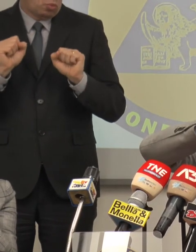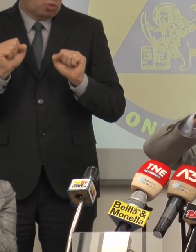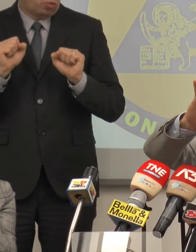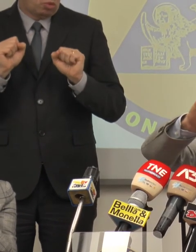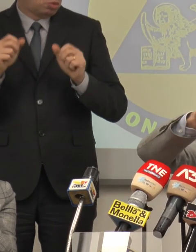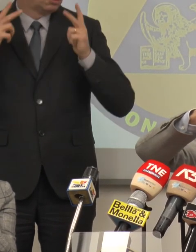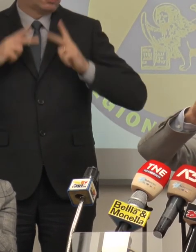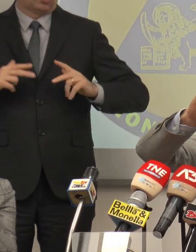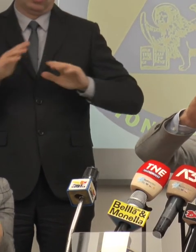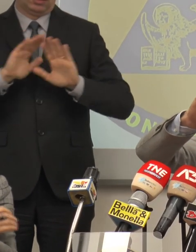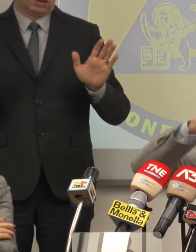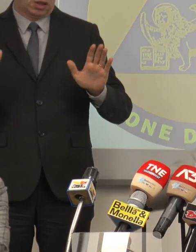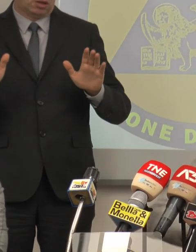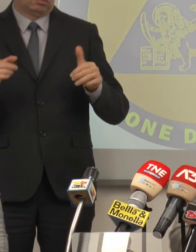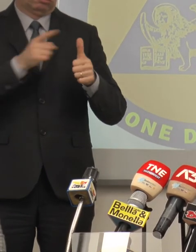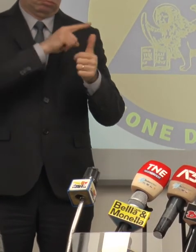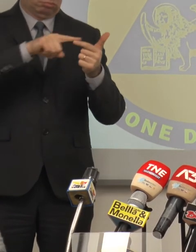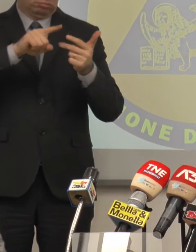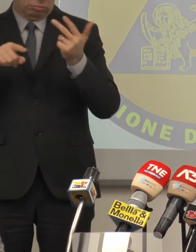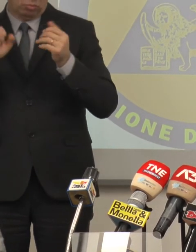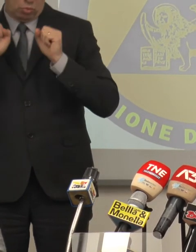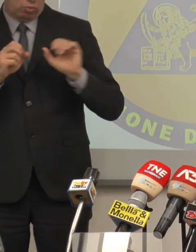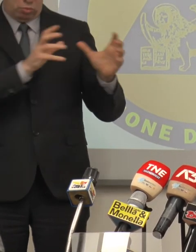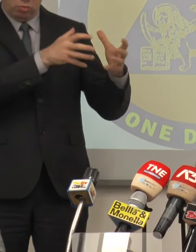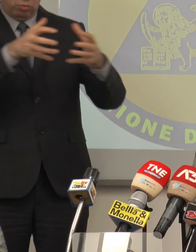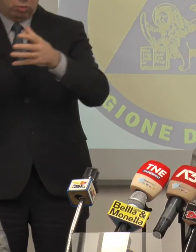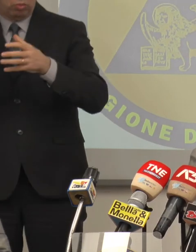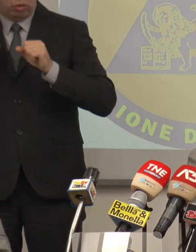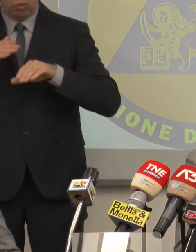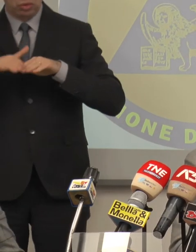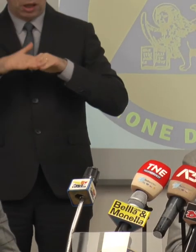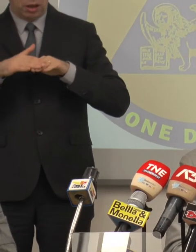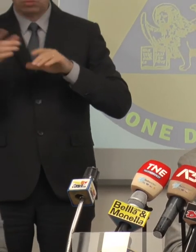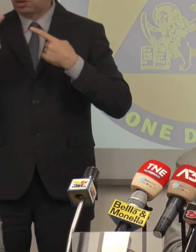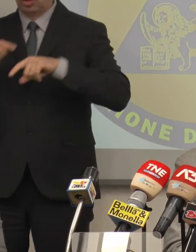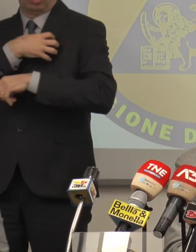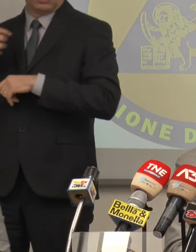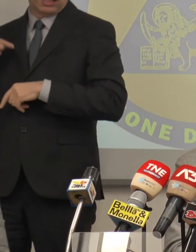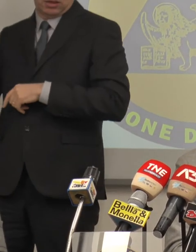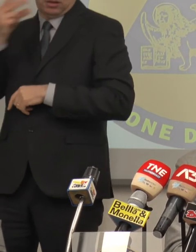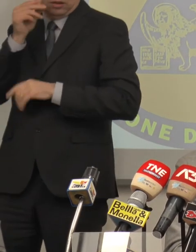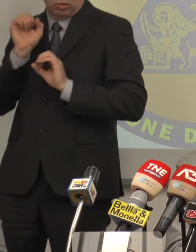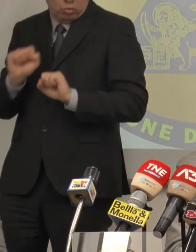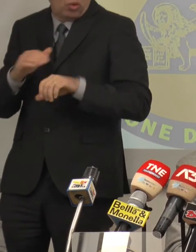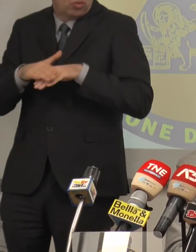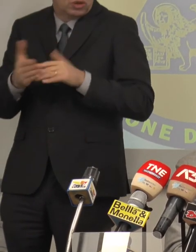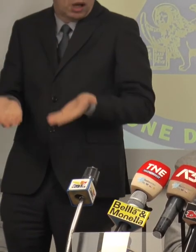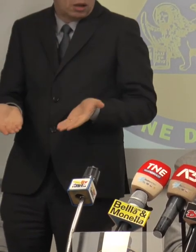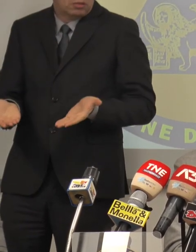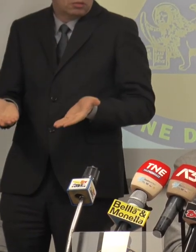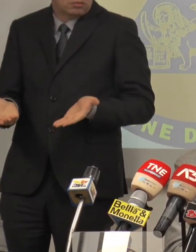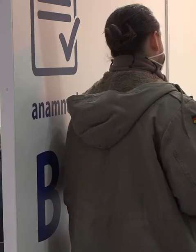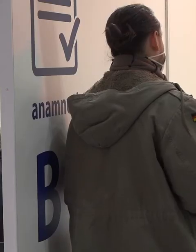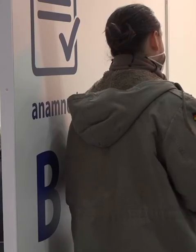con tranquillità in queste fasce di età, secondo quello che è stato detto dagli scienziati, per cui per noi